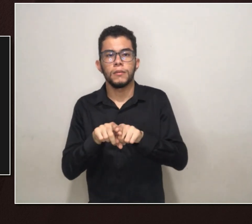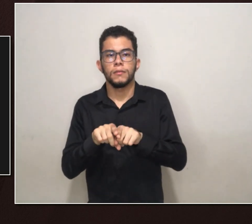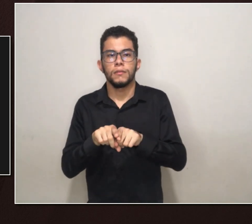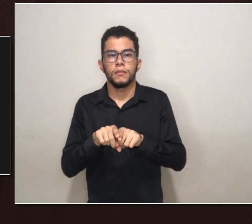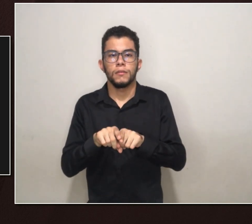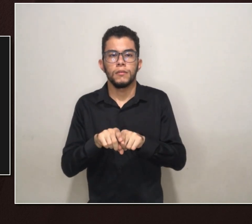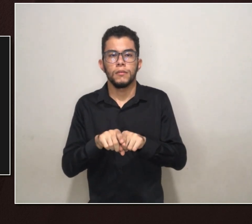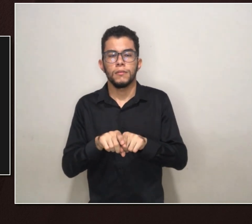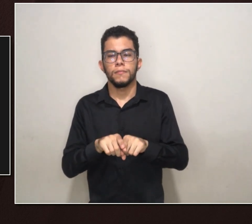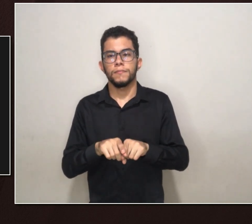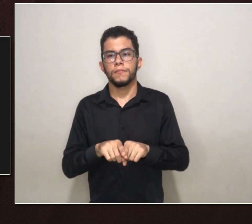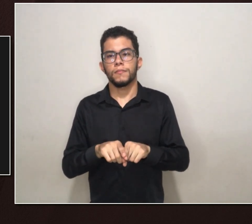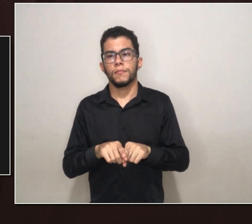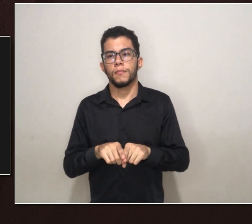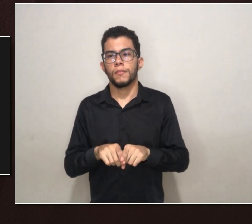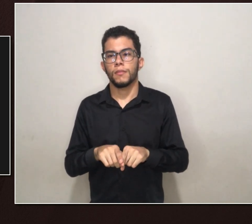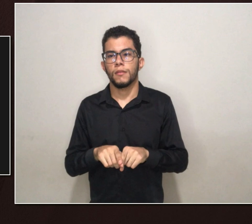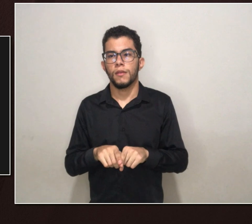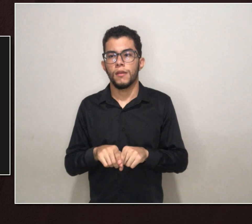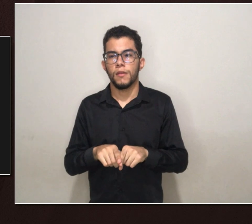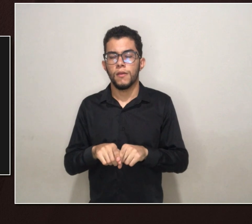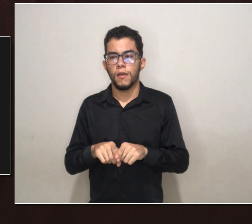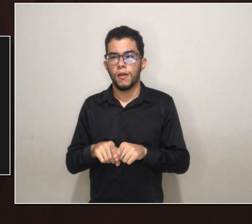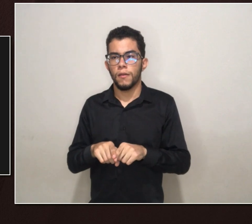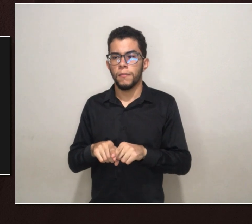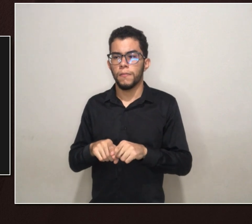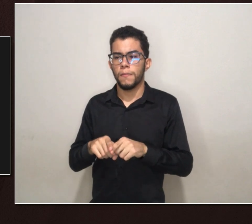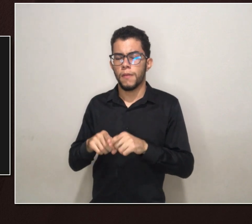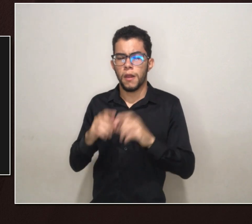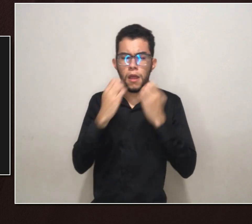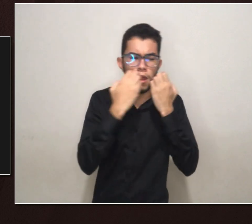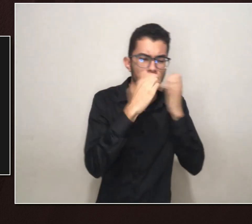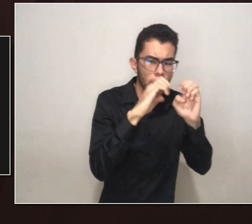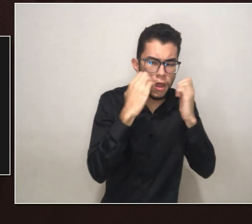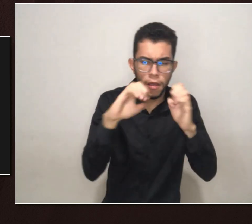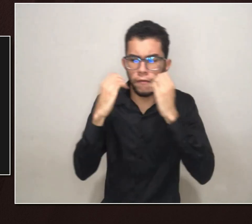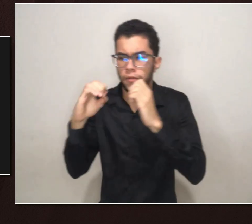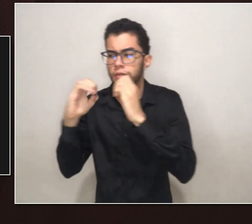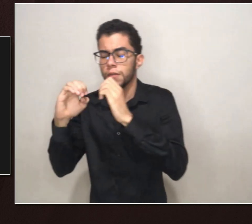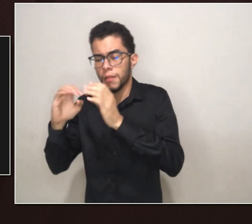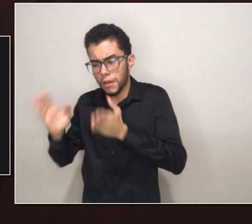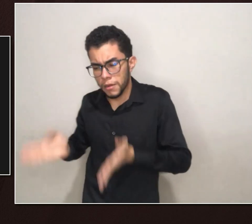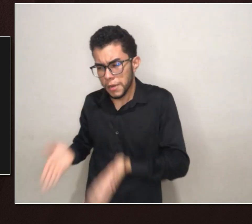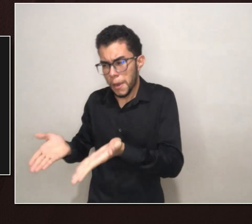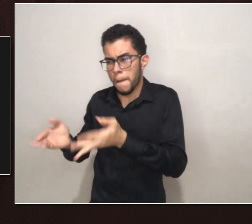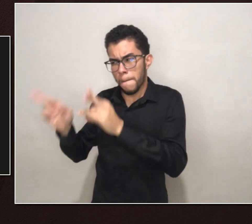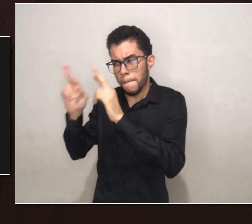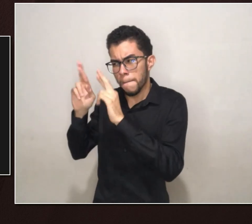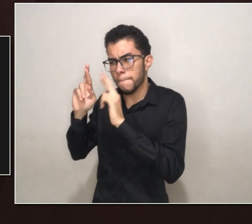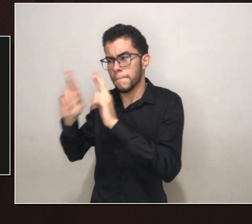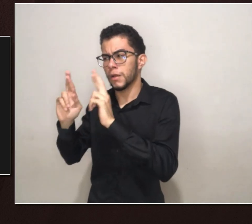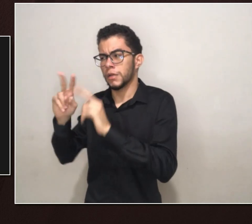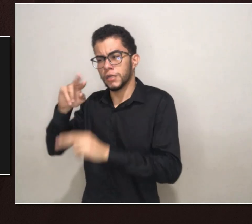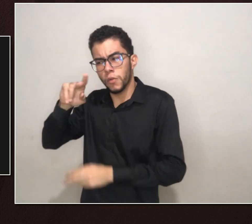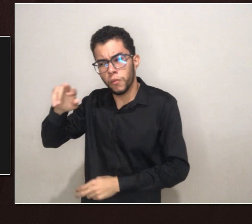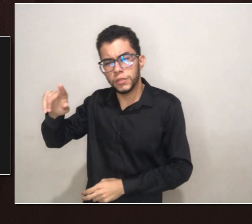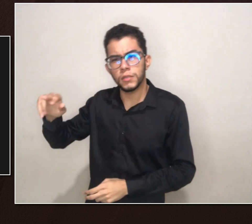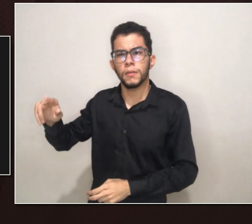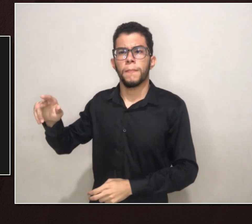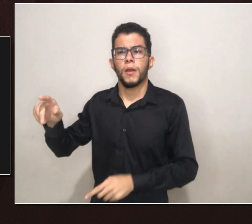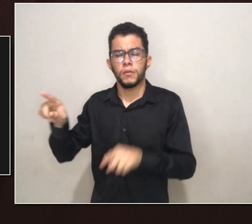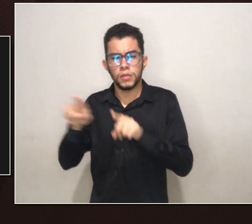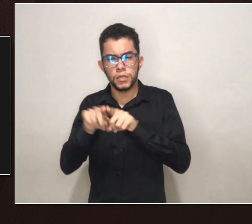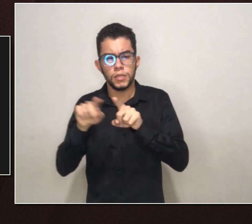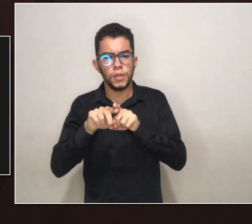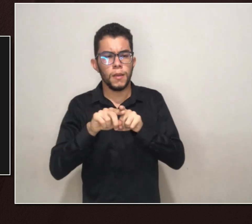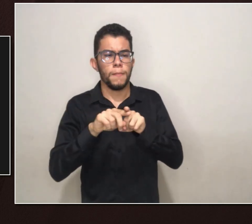llevando adelante este mover en la iglesia, animando a los hermanos a acompañar este la profética. Por eso